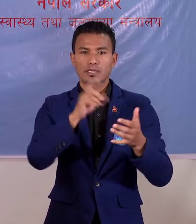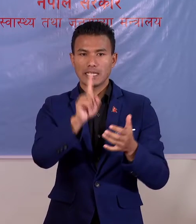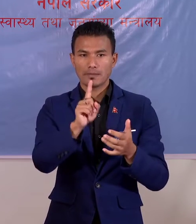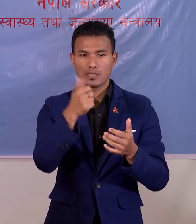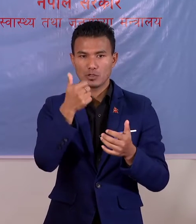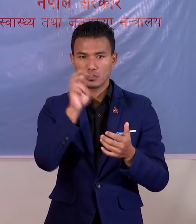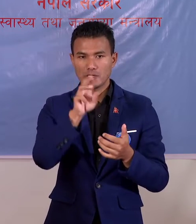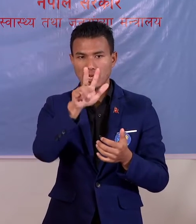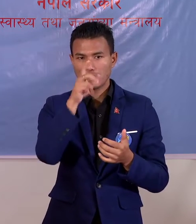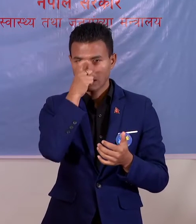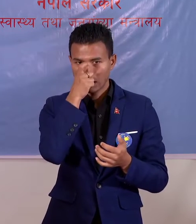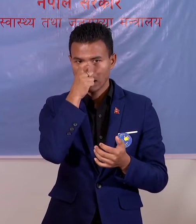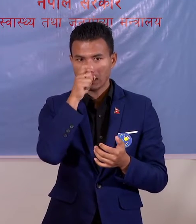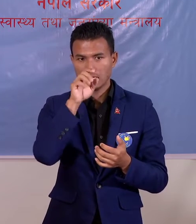1